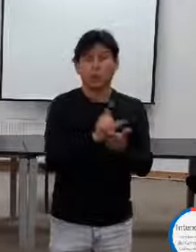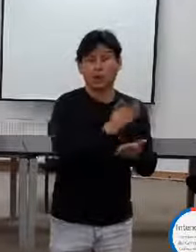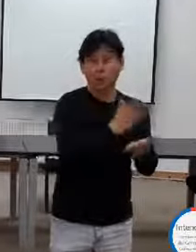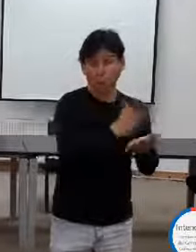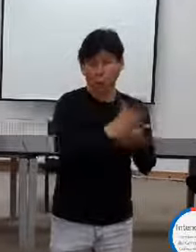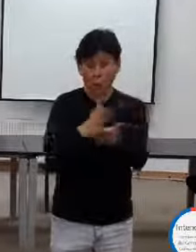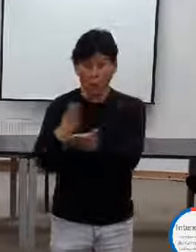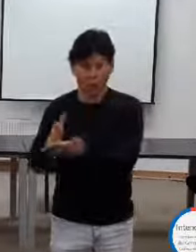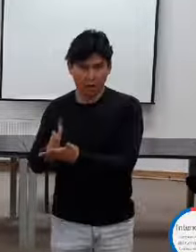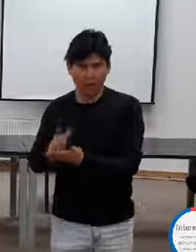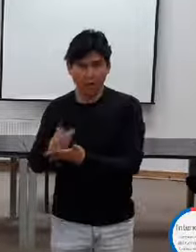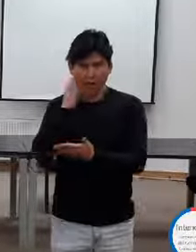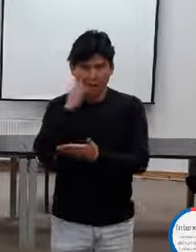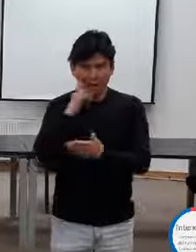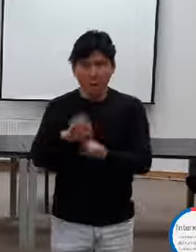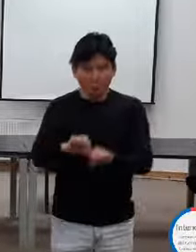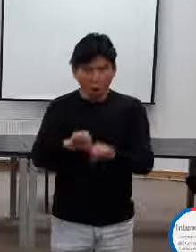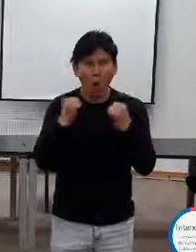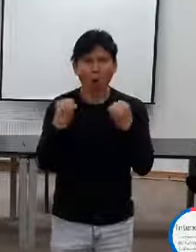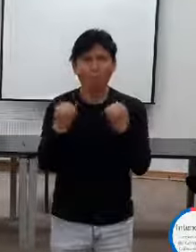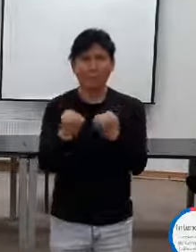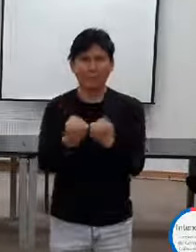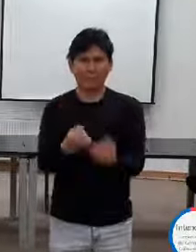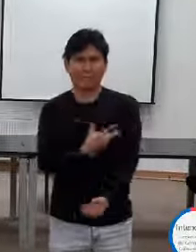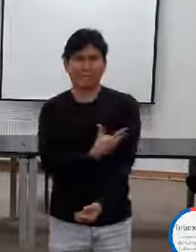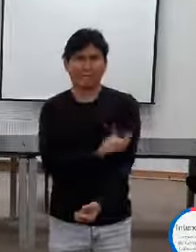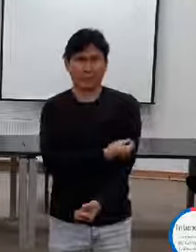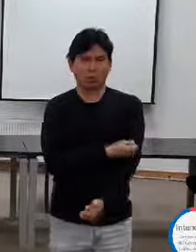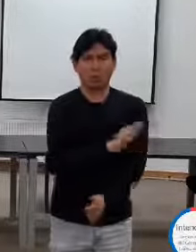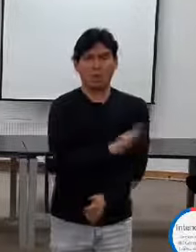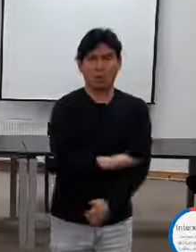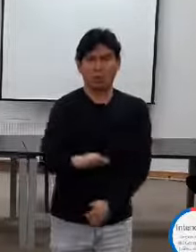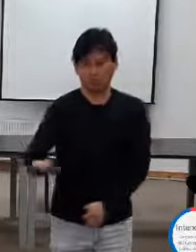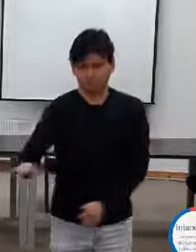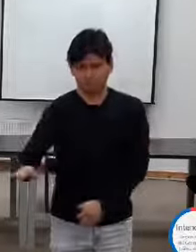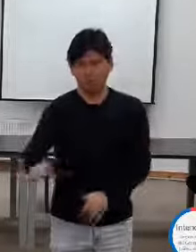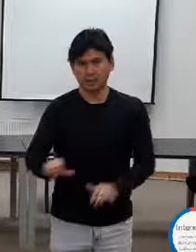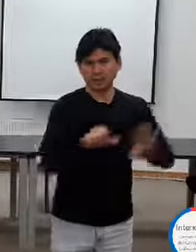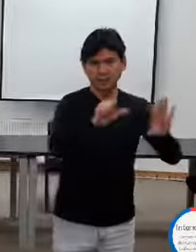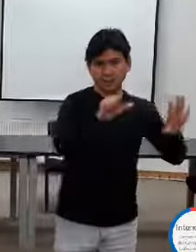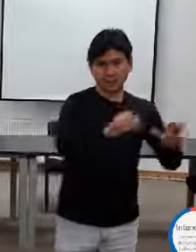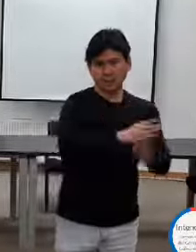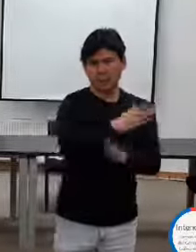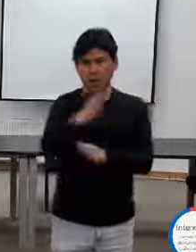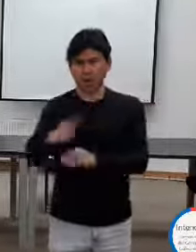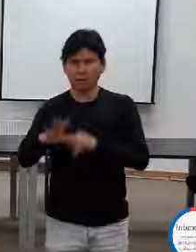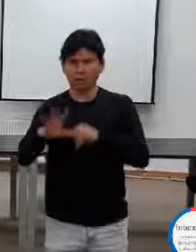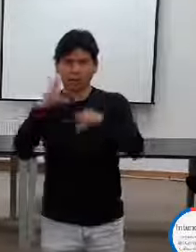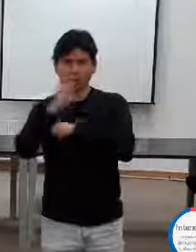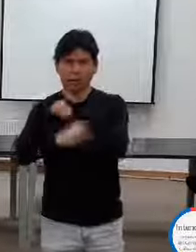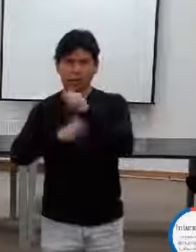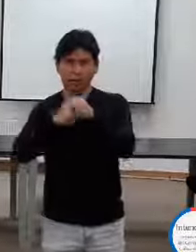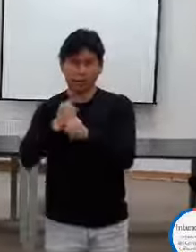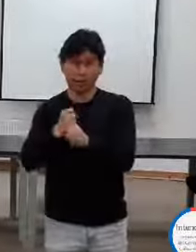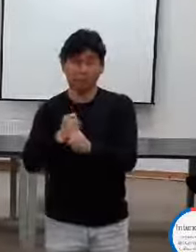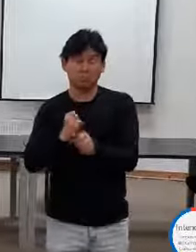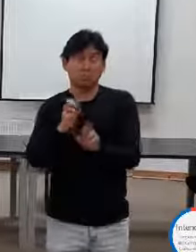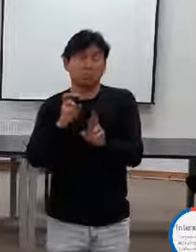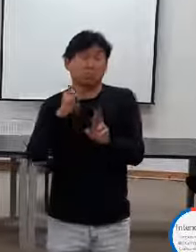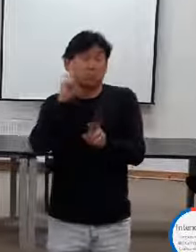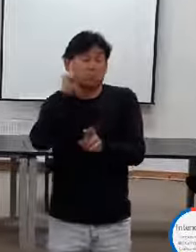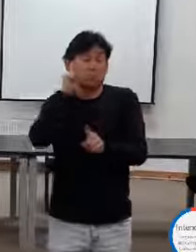para completar la inmunización de nuestros escolares de 6 a 10 años y probablemente durante la